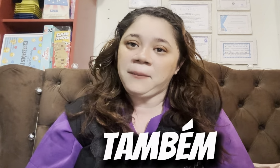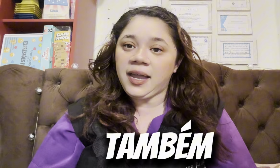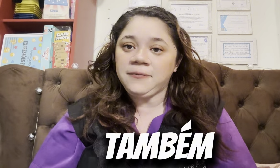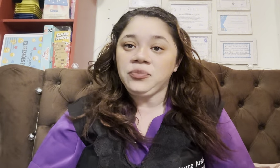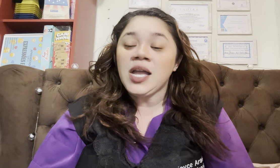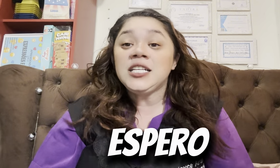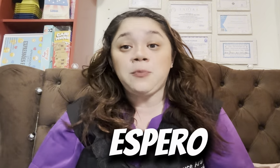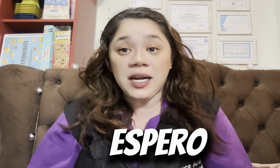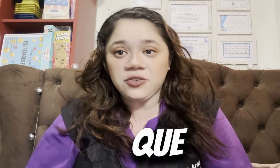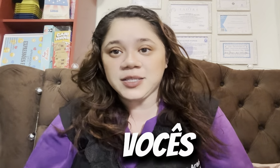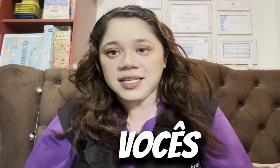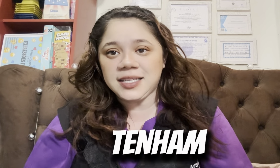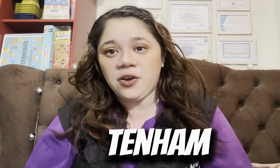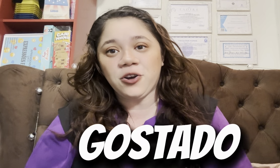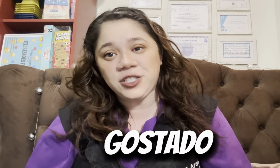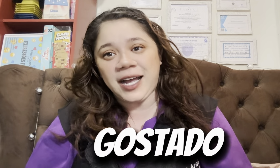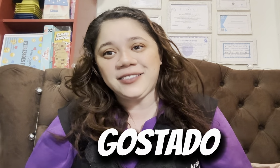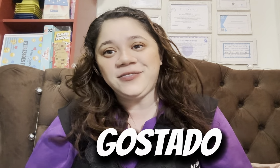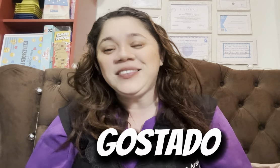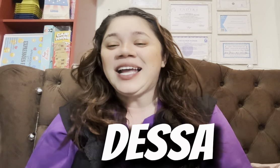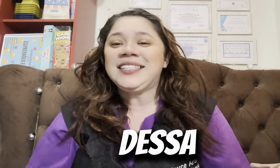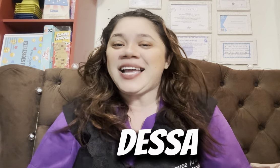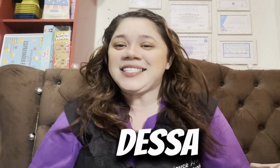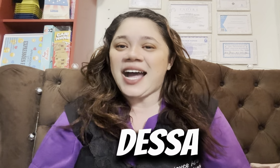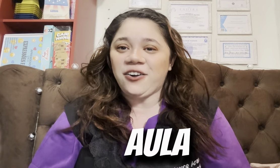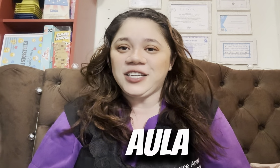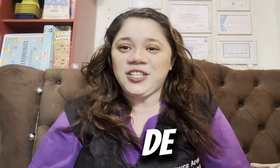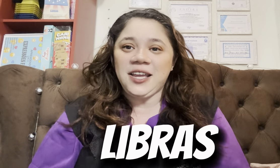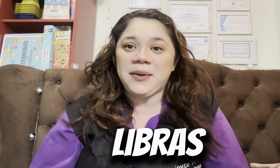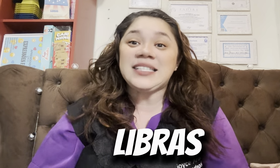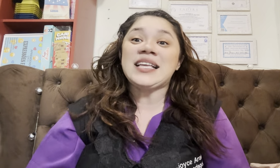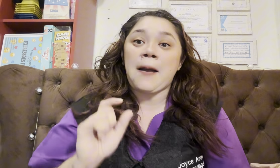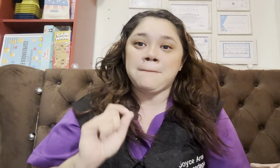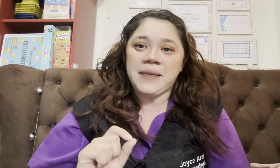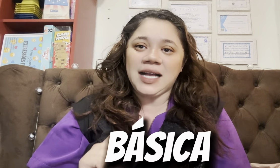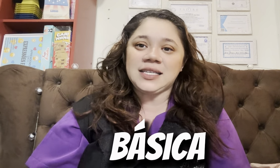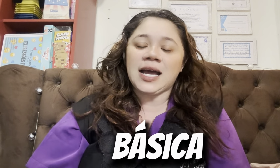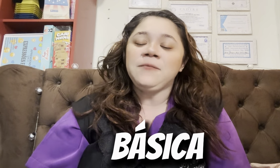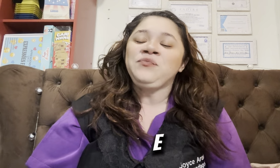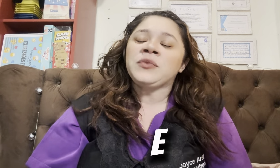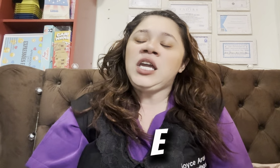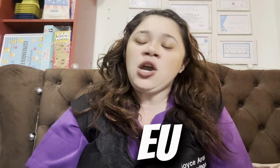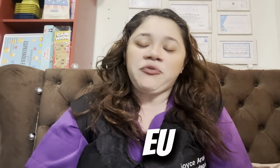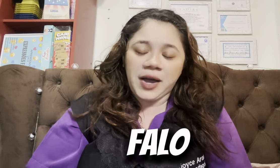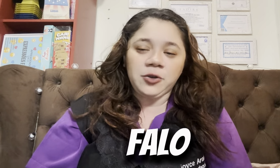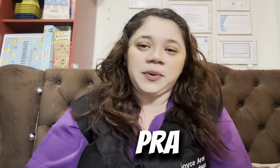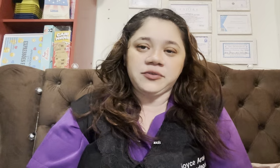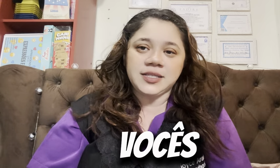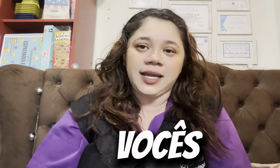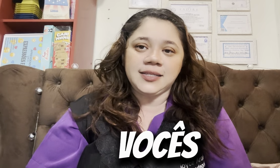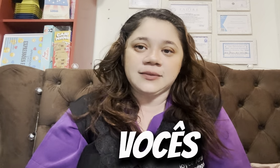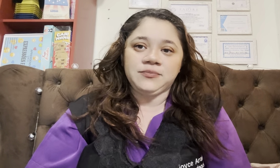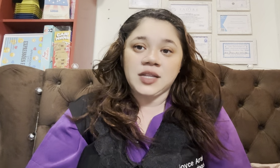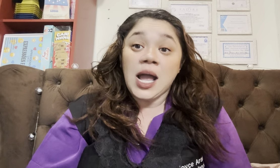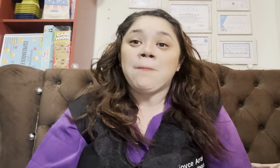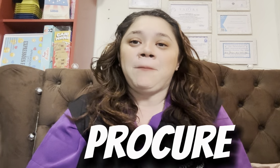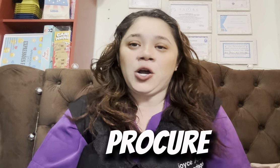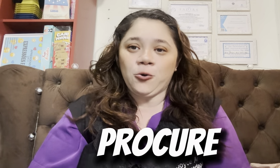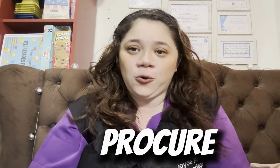também. Espero que vocês tenham gostado dessa aula de Libras básica. E eu falo para vocês,